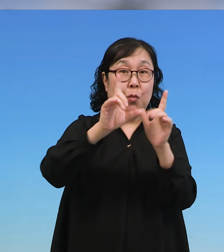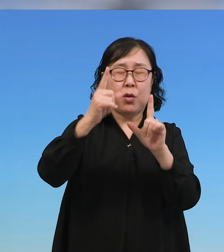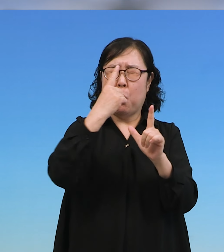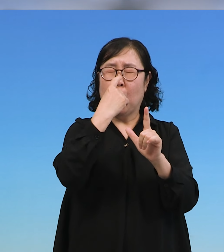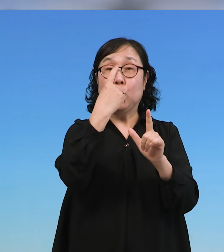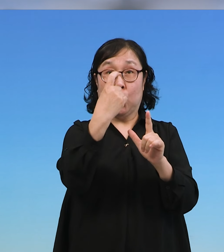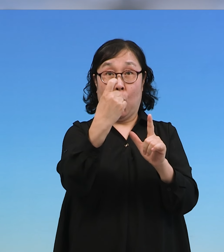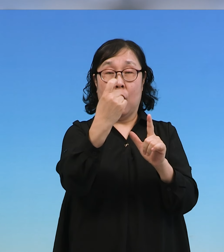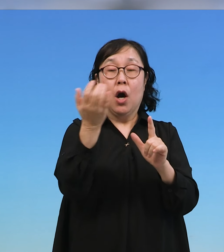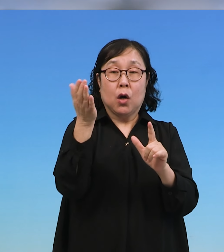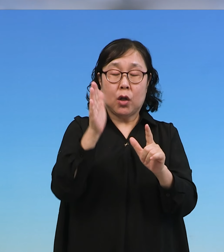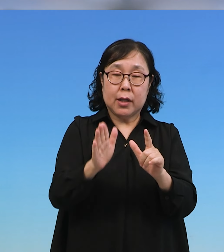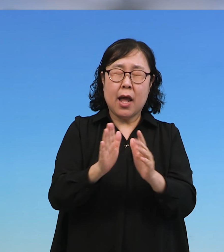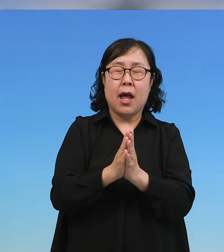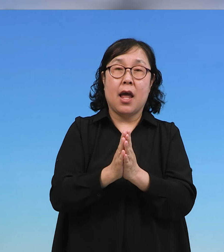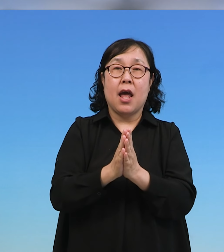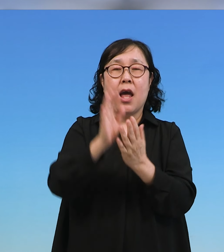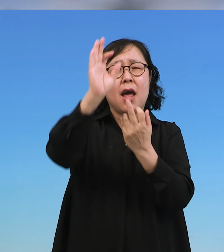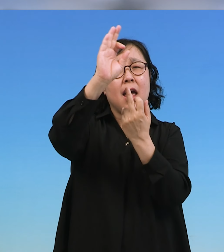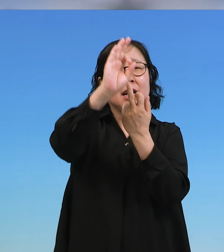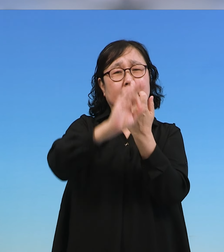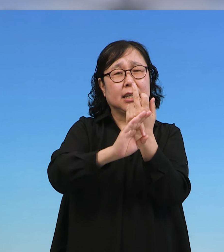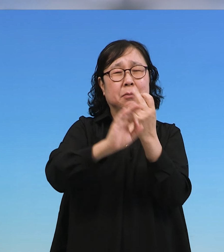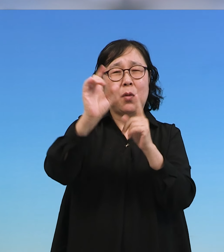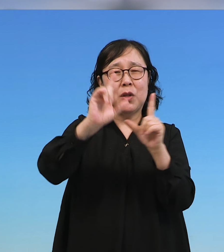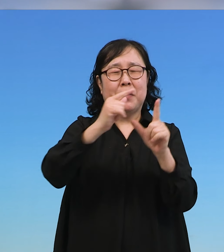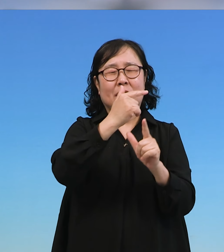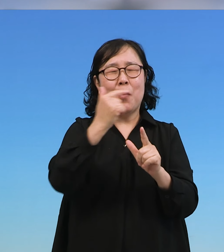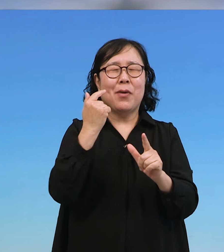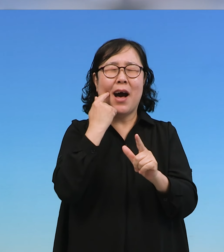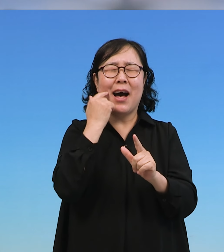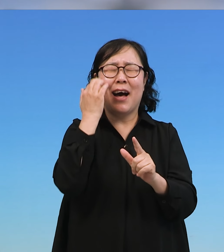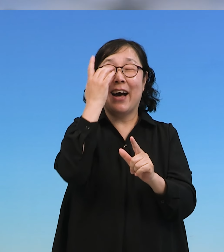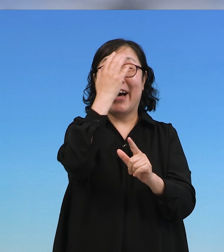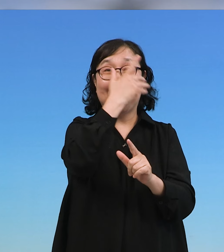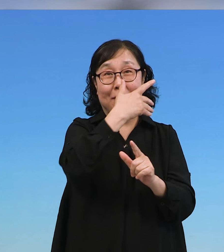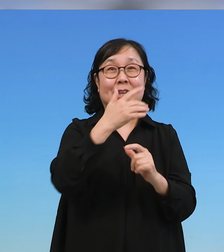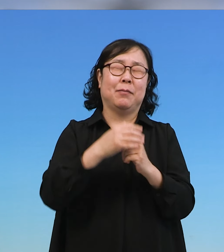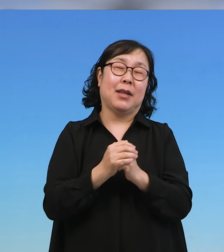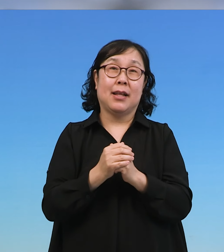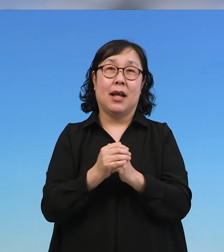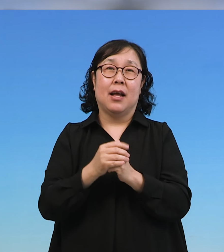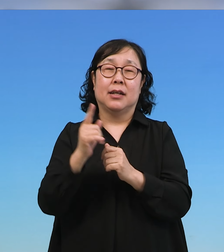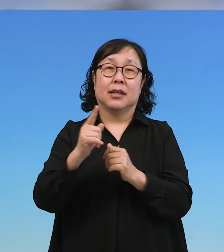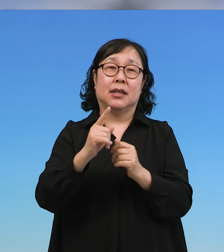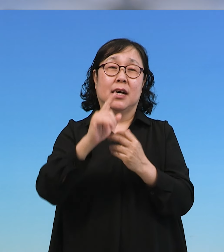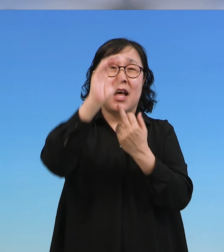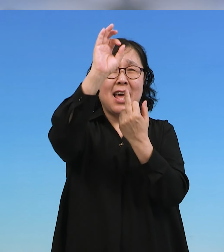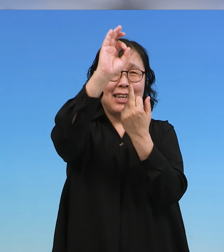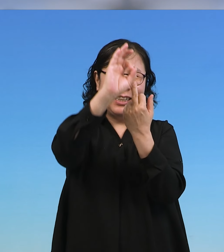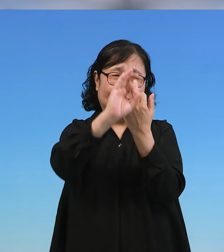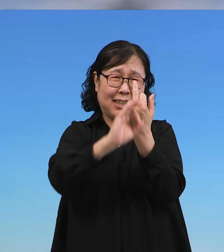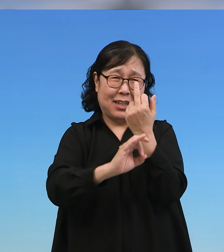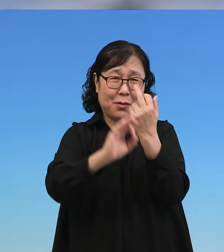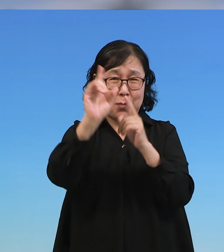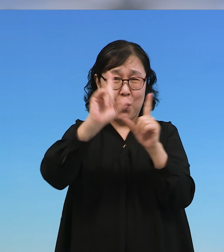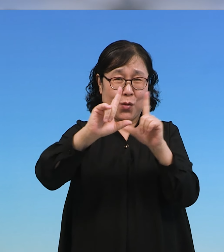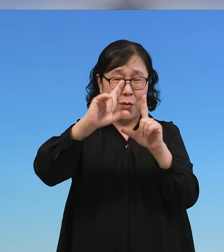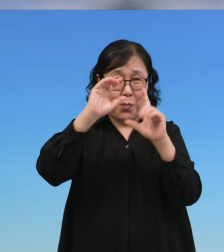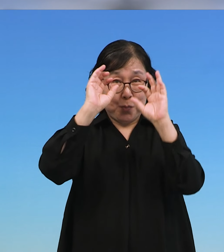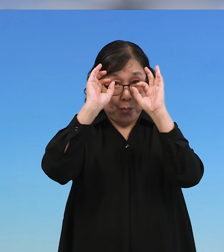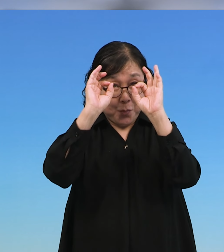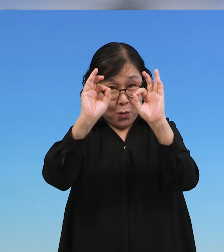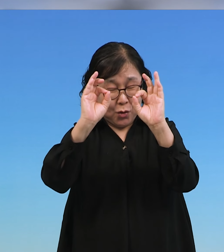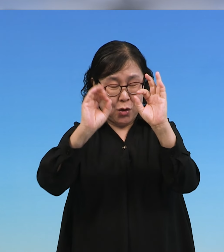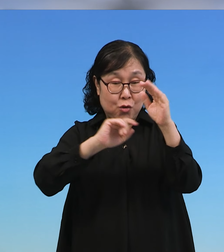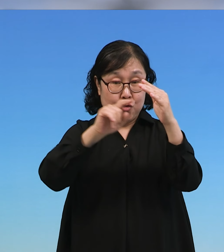멋지지만 이 해가 지는 모습이 참 아름답더라고요. 그래서 제가 그 과정을 유심히 지켜보고 있는데요.